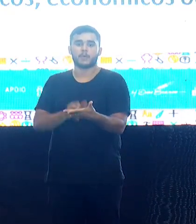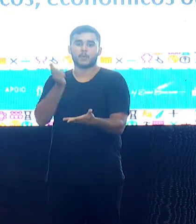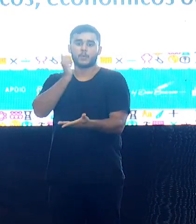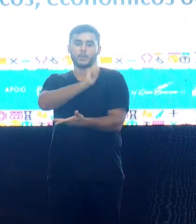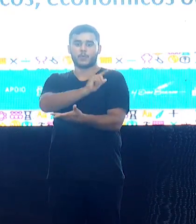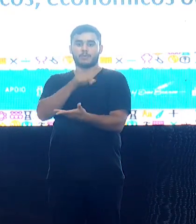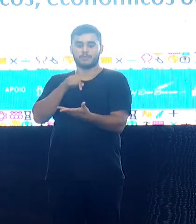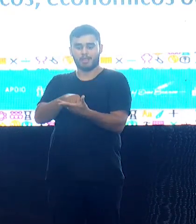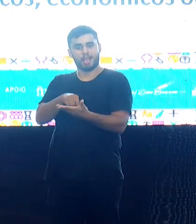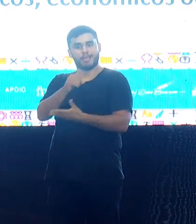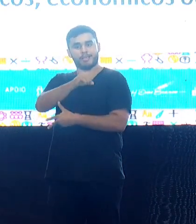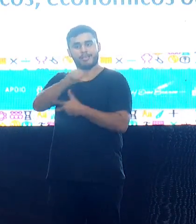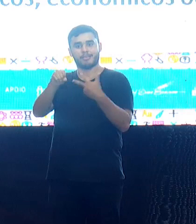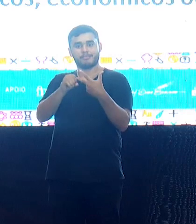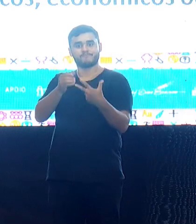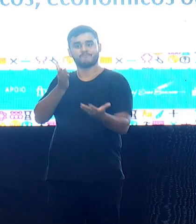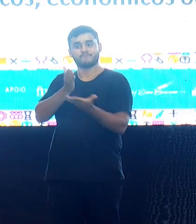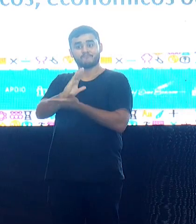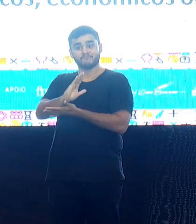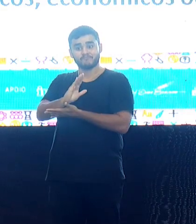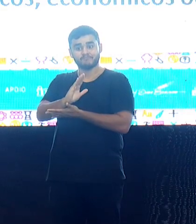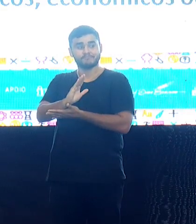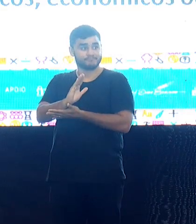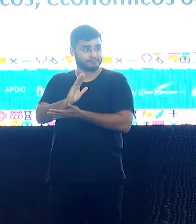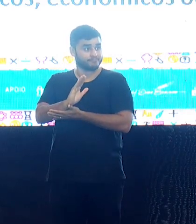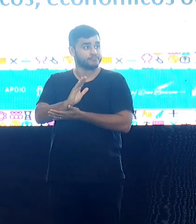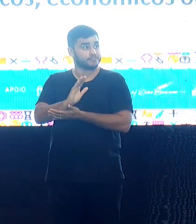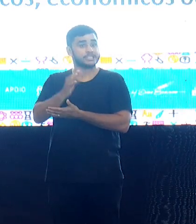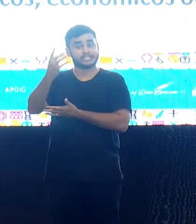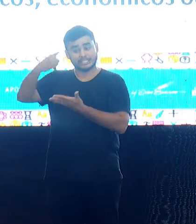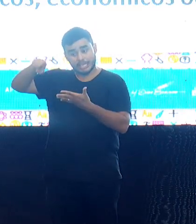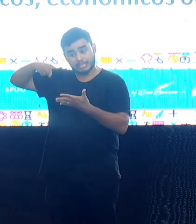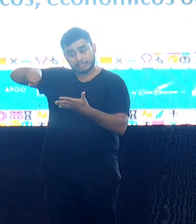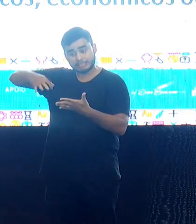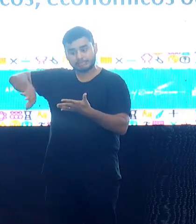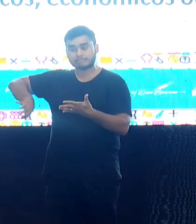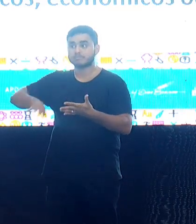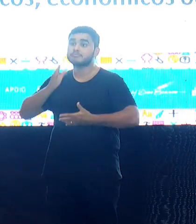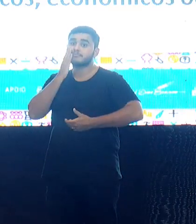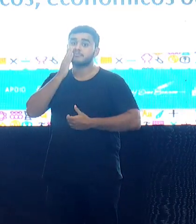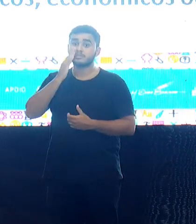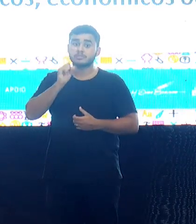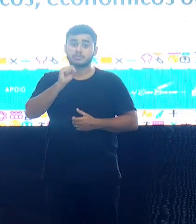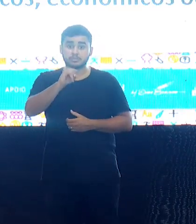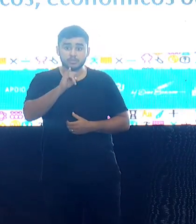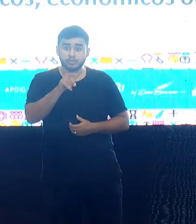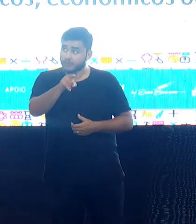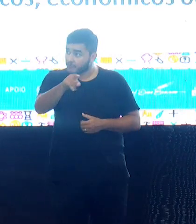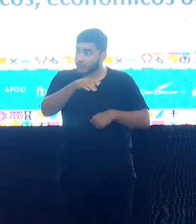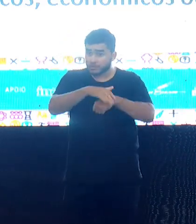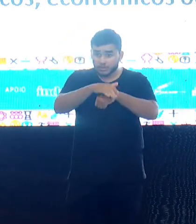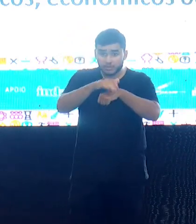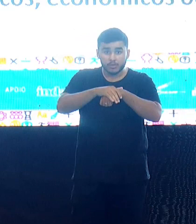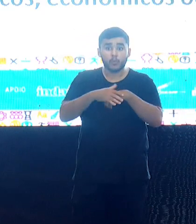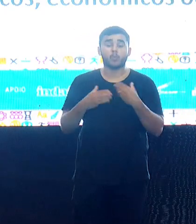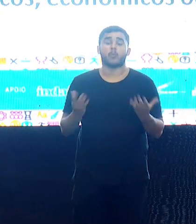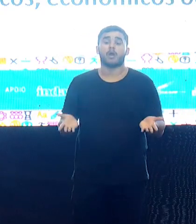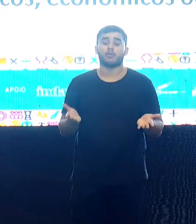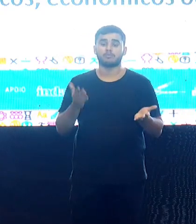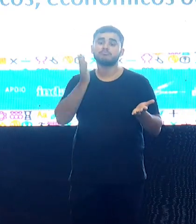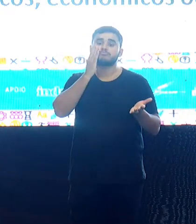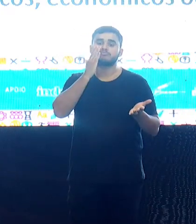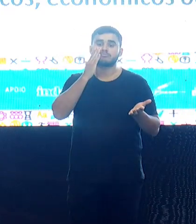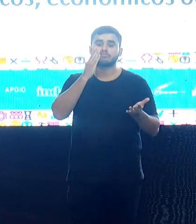de acertar muitas questões. Tá certo? Então, anota aí no teu caderninho onde tu trouxe, que a